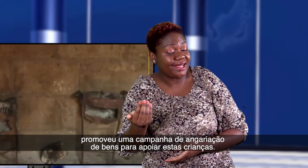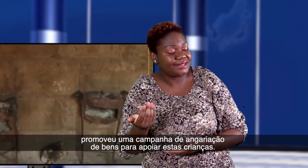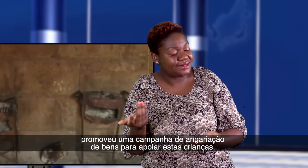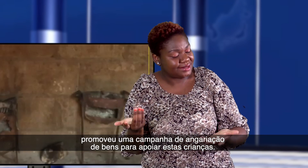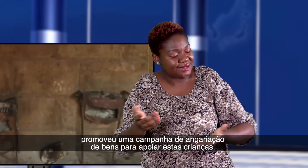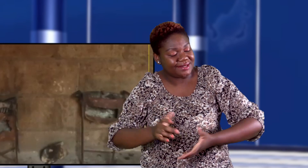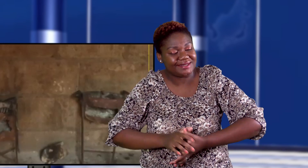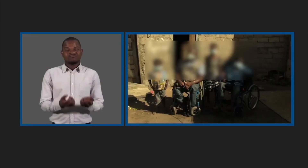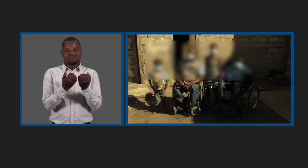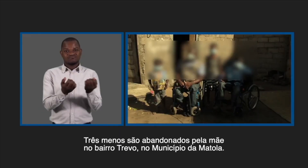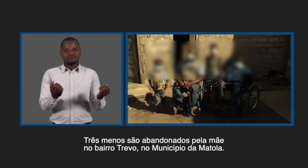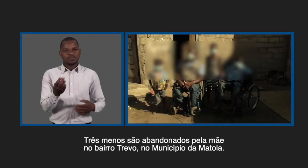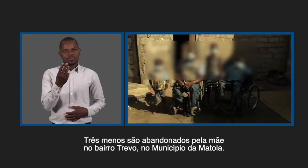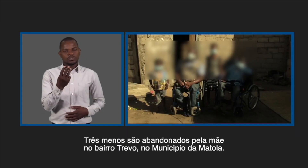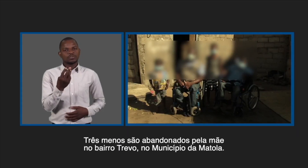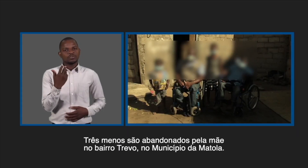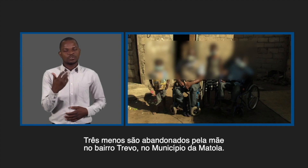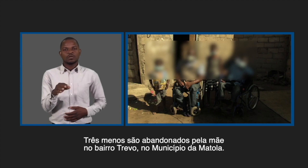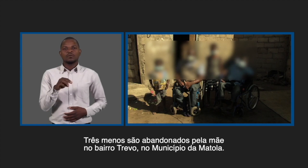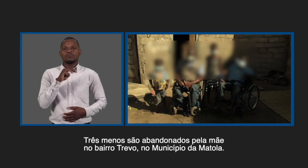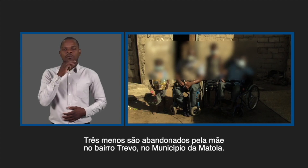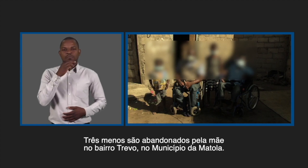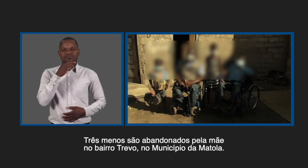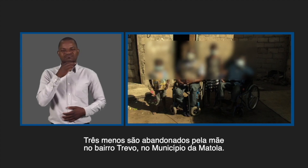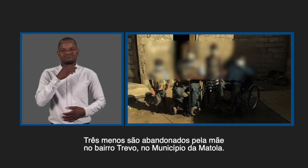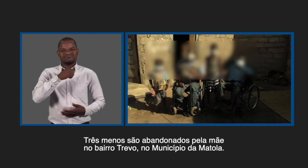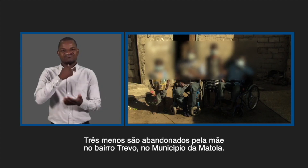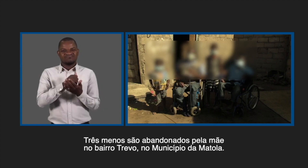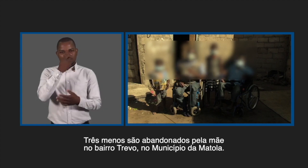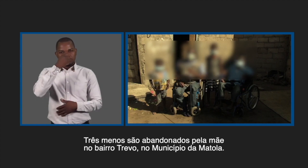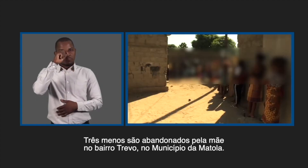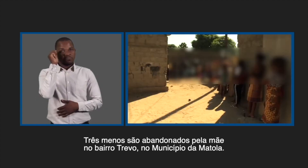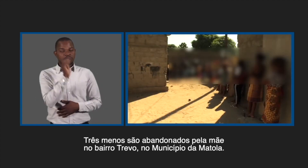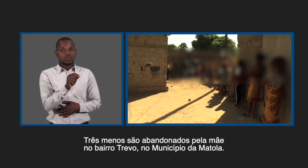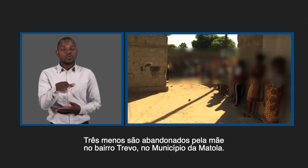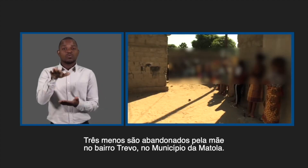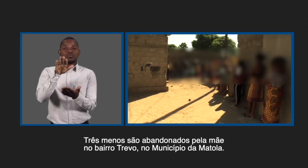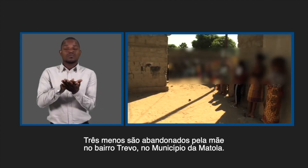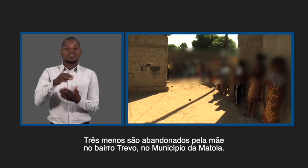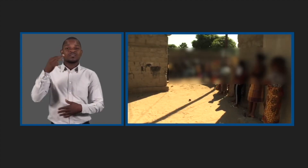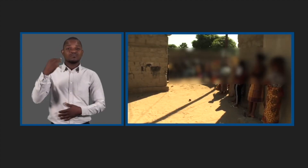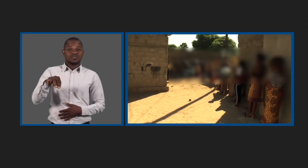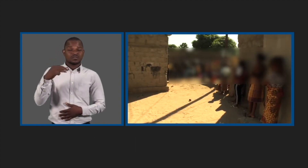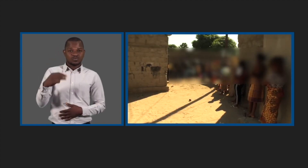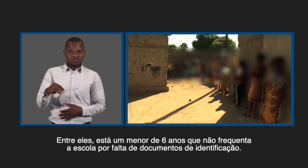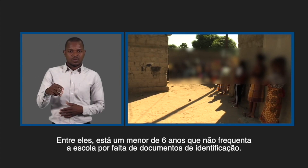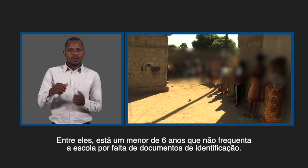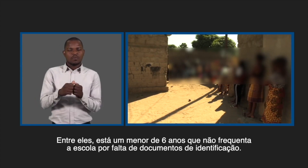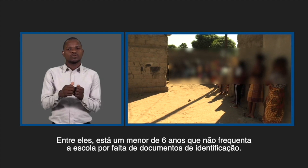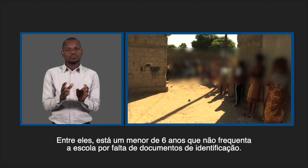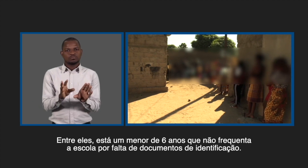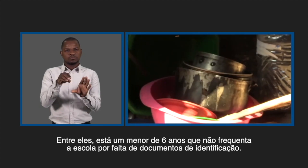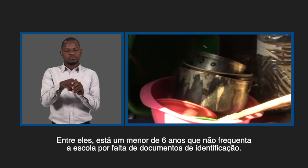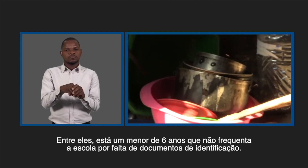estas crianças. 3 menores são abandonados pela mãe no bairro Trevo, município da Matola. Entre